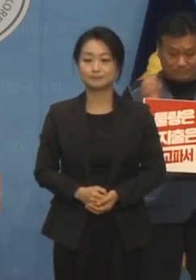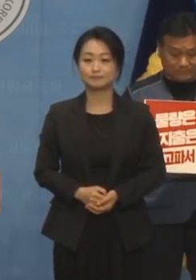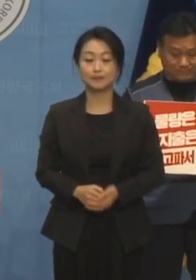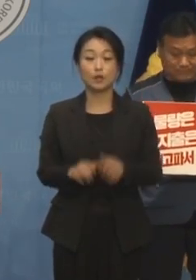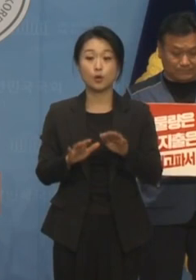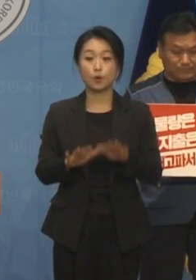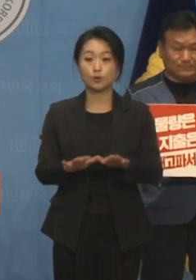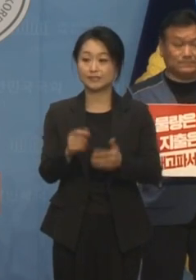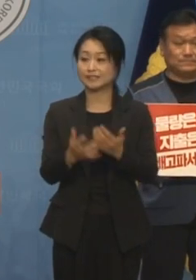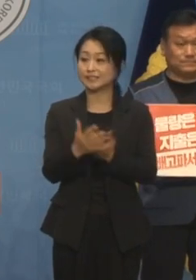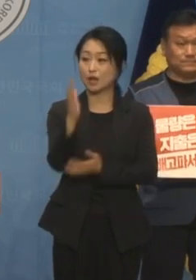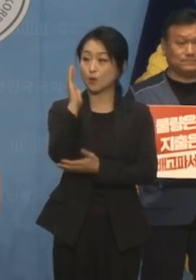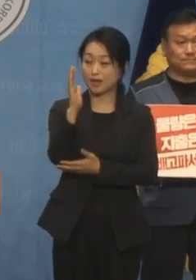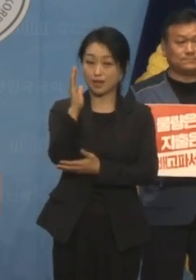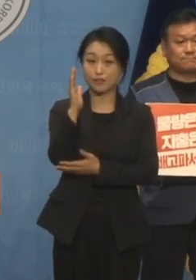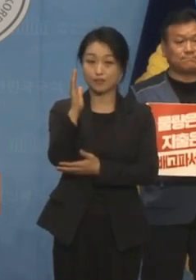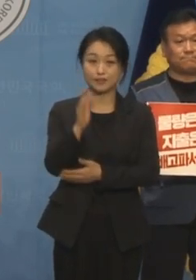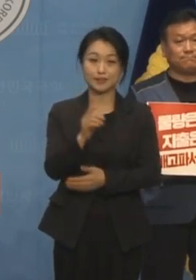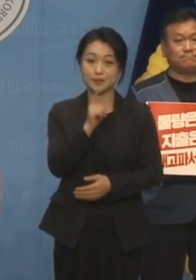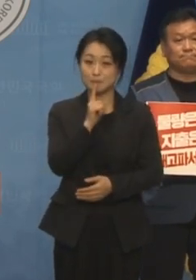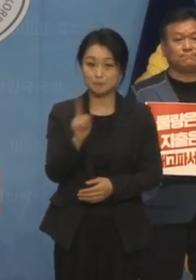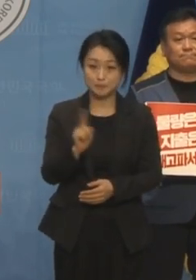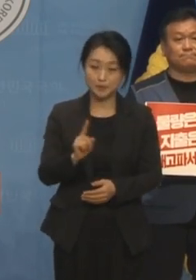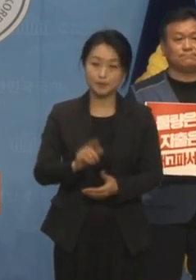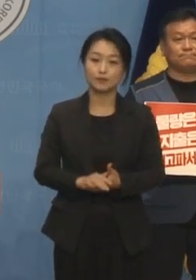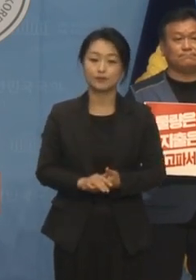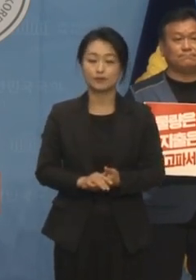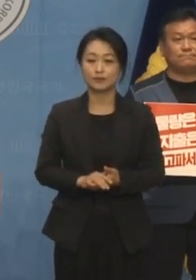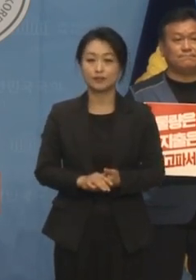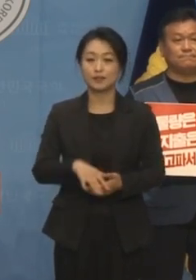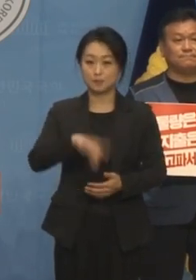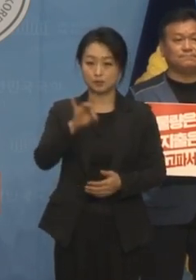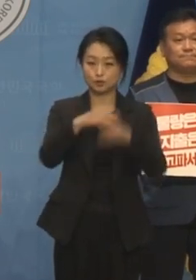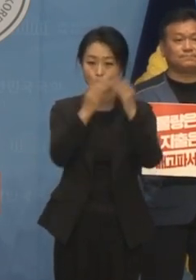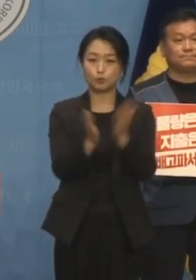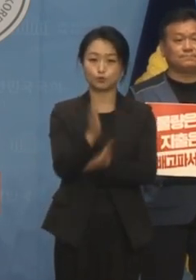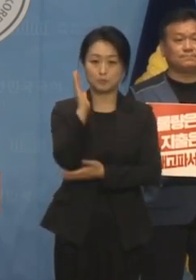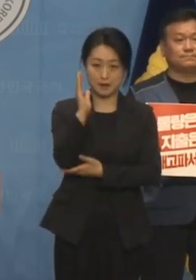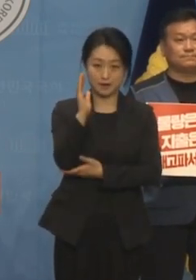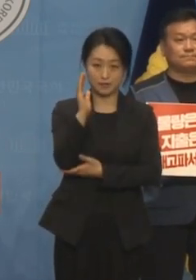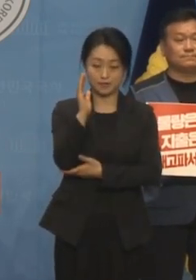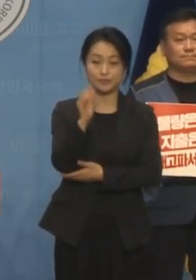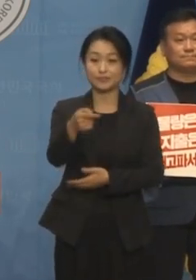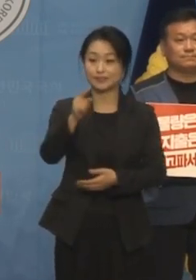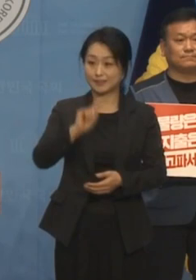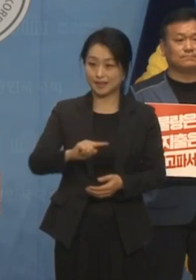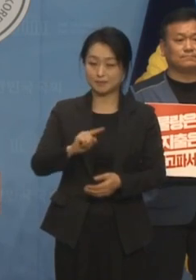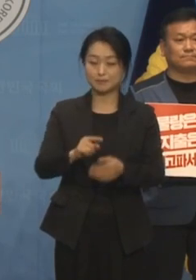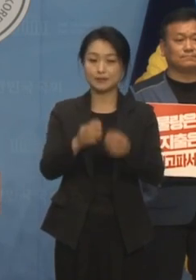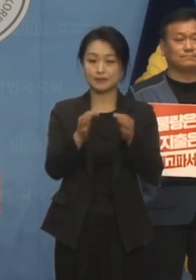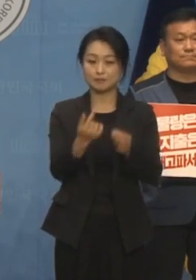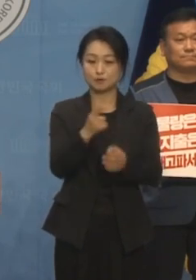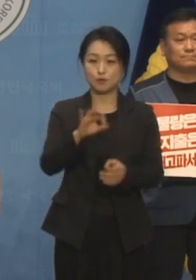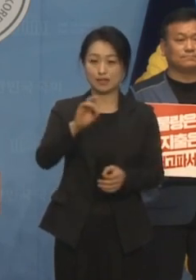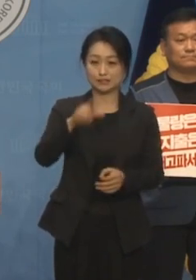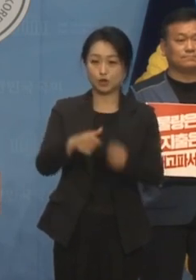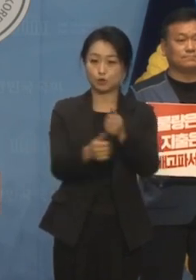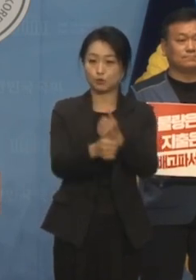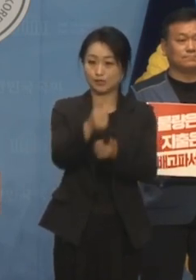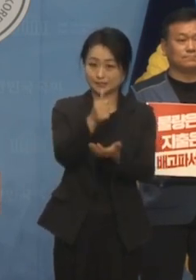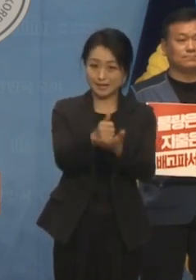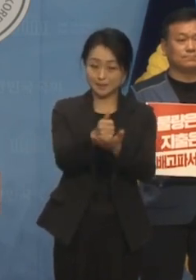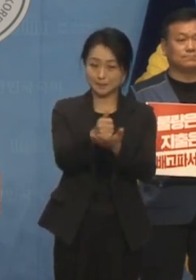예, 오늘 기자회견 순서는 취지 발언 먼저 하고요. 김광석